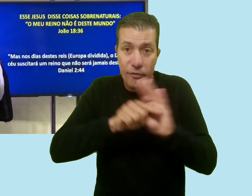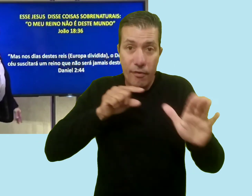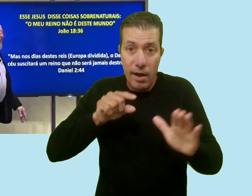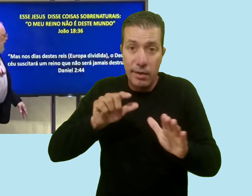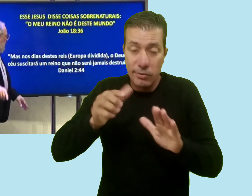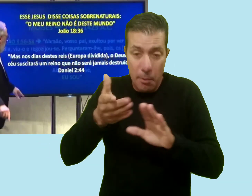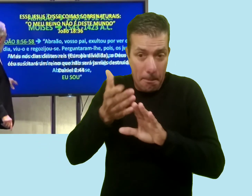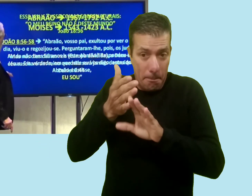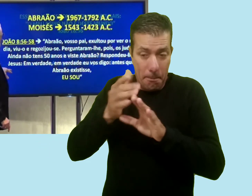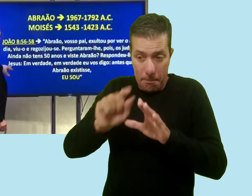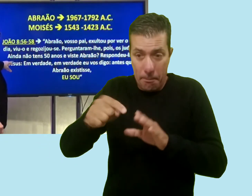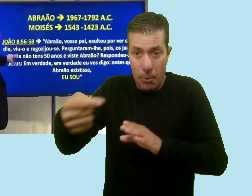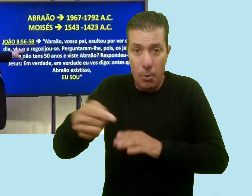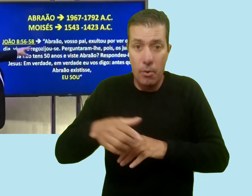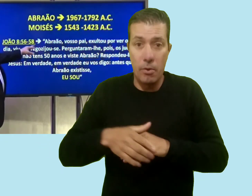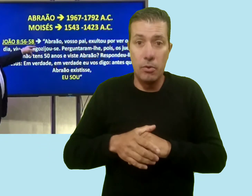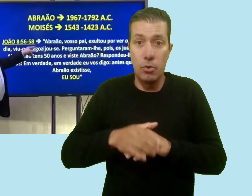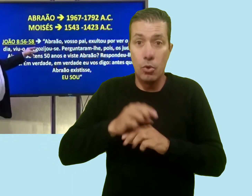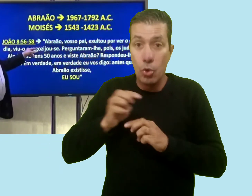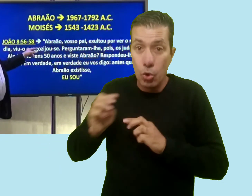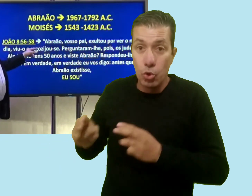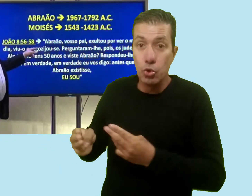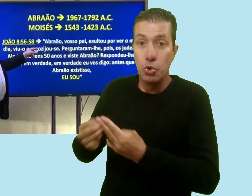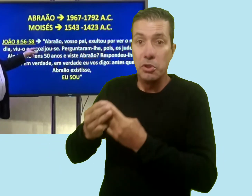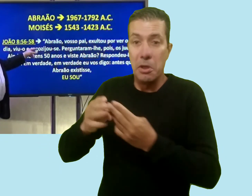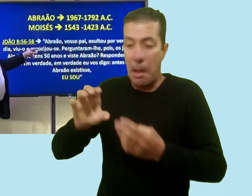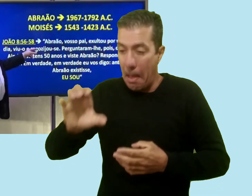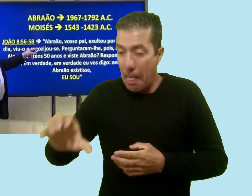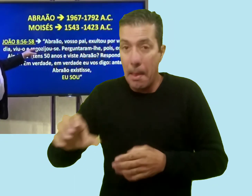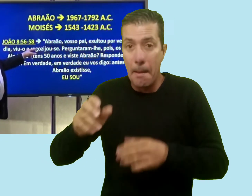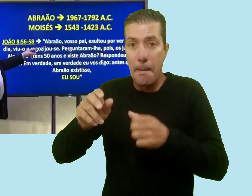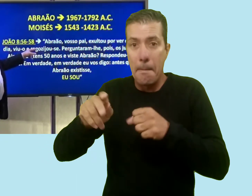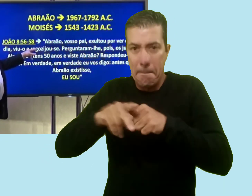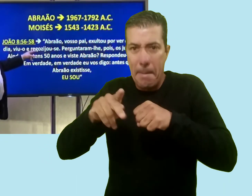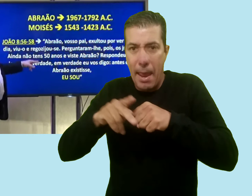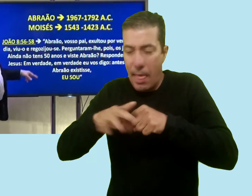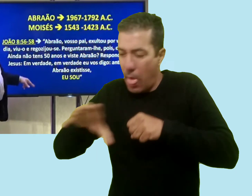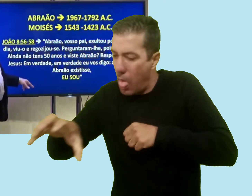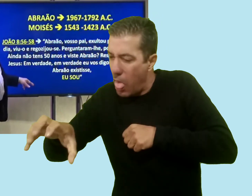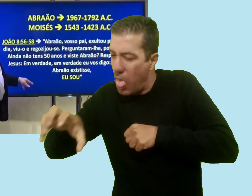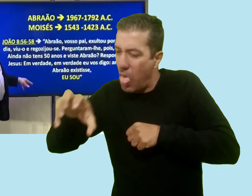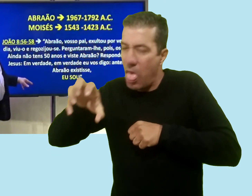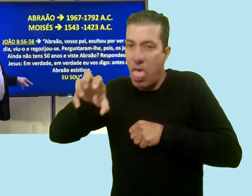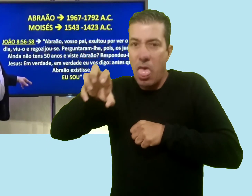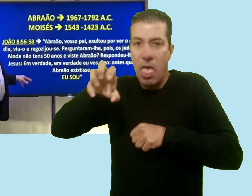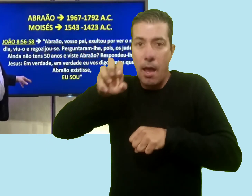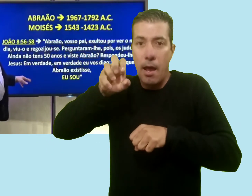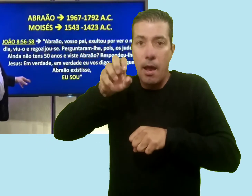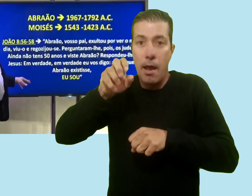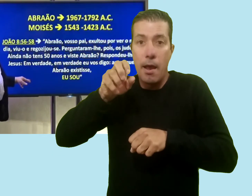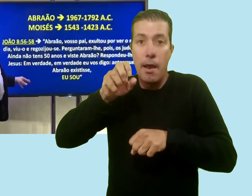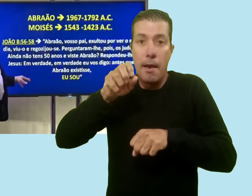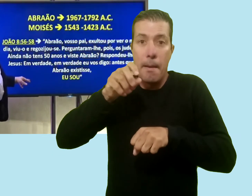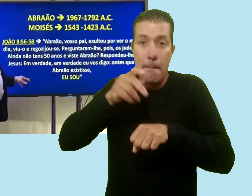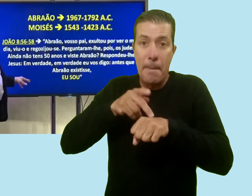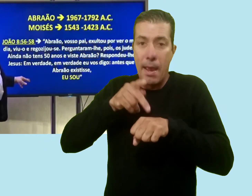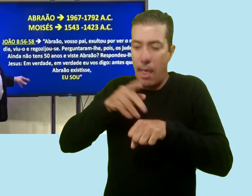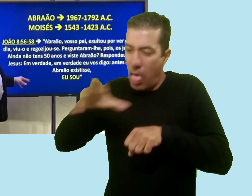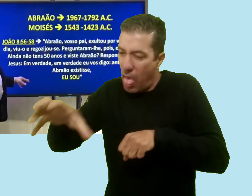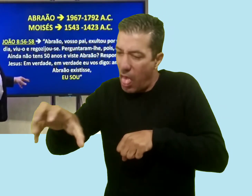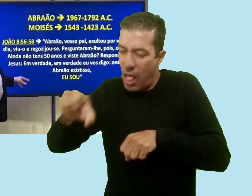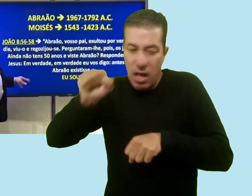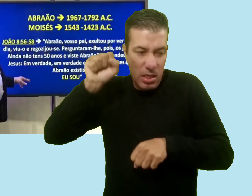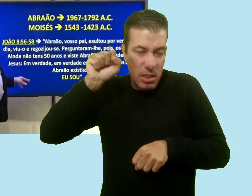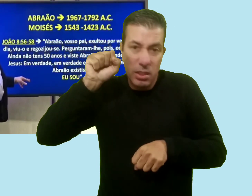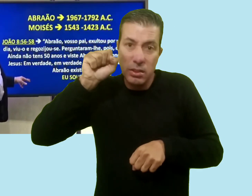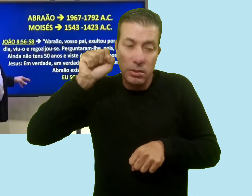Você lê o verso seguinte, os judeus pegaram pedras para atirarem em Jesus, porque acharam que ele estava blasfemando por